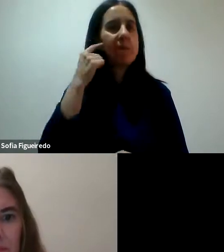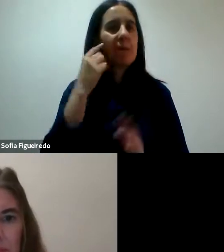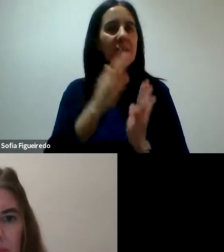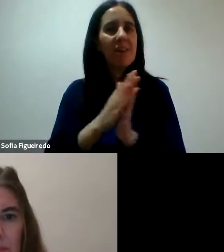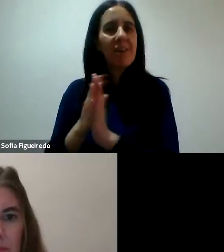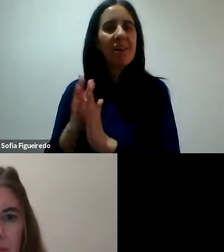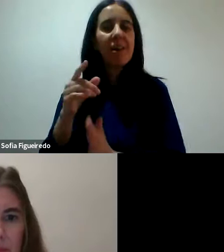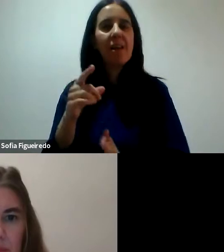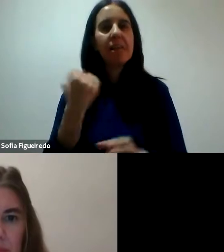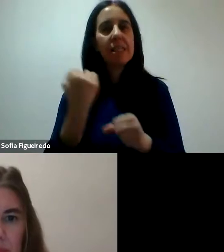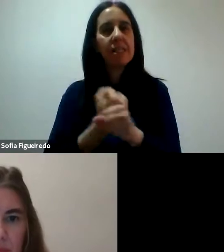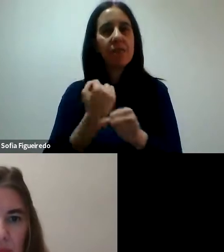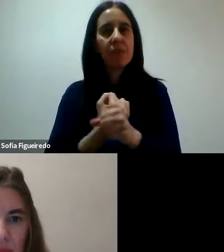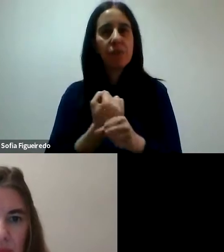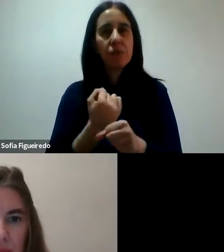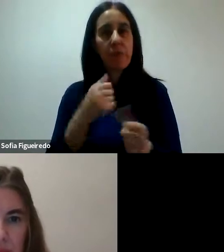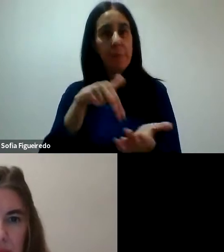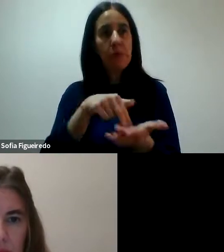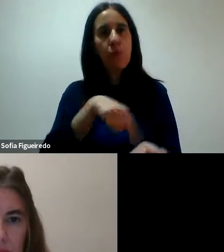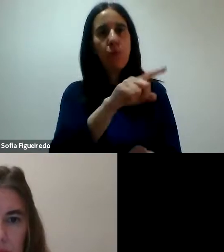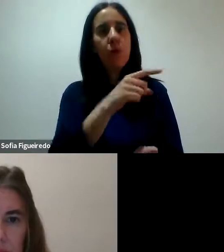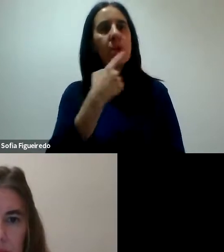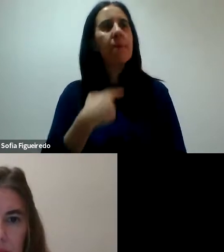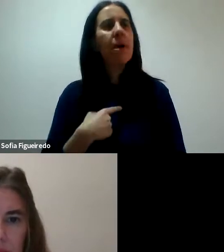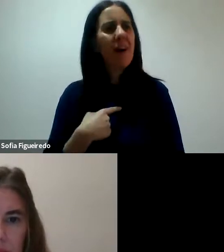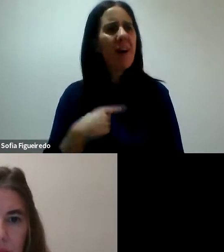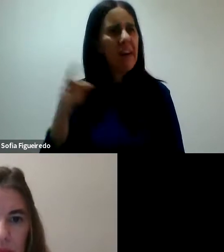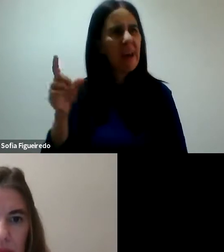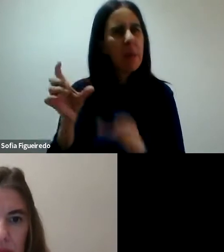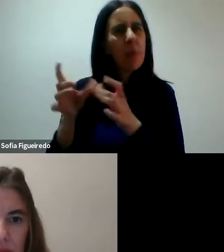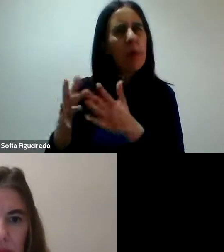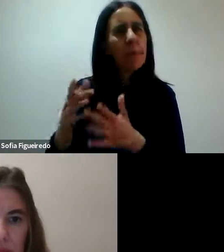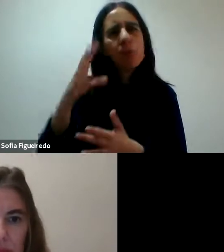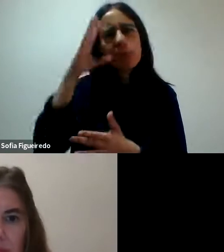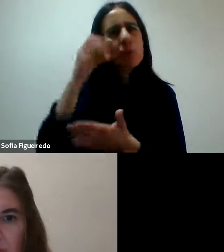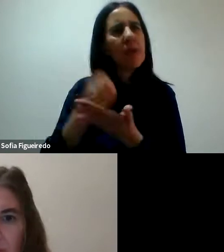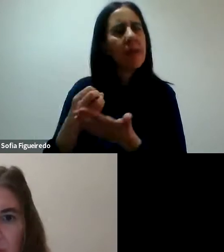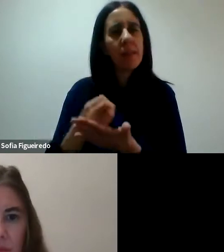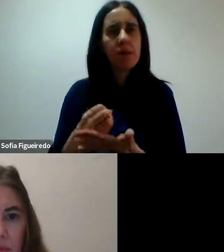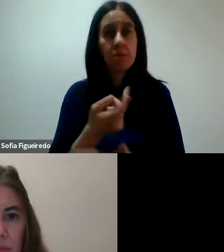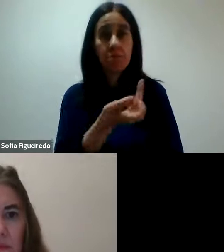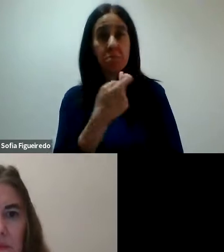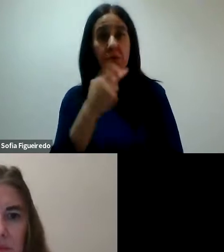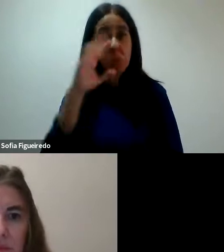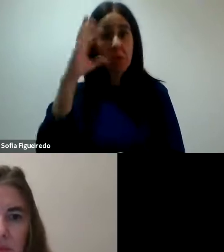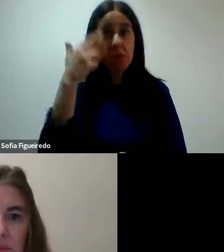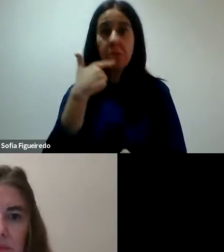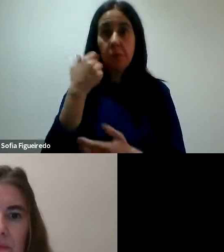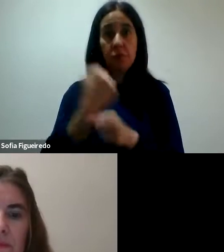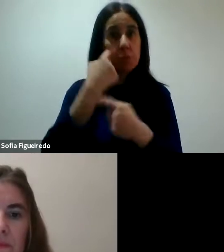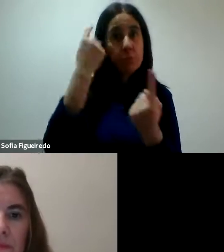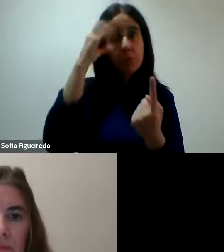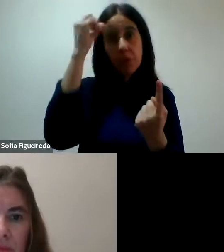de, ou vamos a um serviço presencial e nos dizem: isso é aquela coisa na web, mas eu disse não sei nada. E isso acontece tanto no setor público como no setor